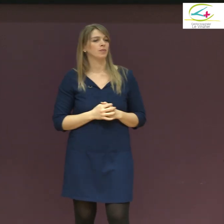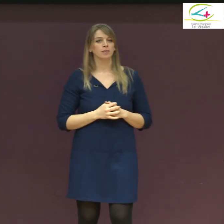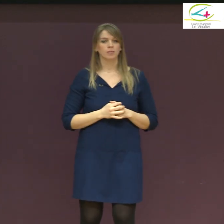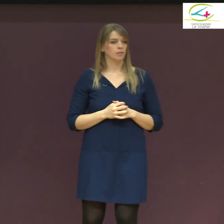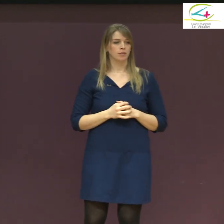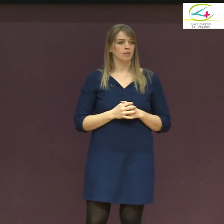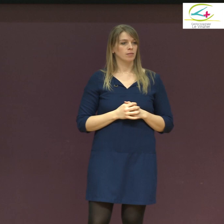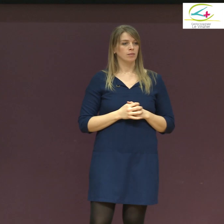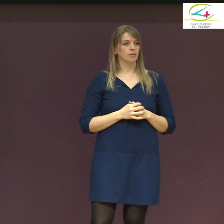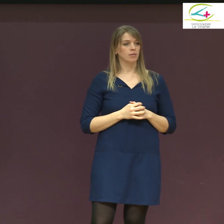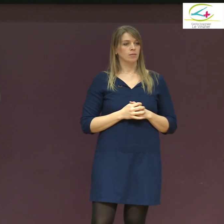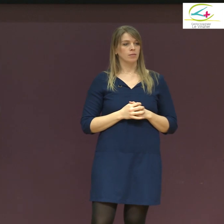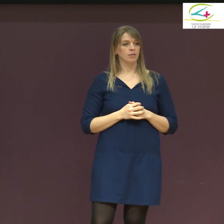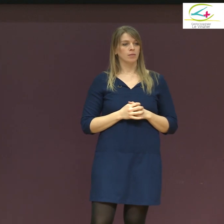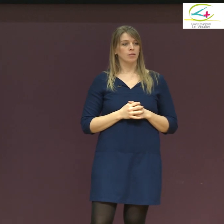Bon.